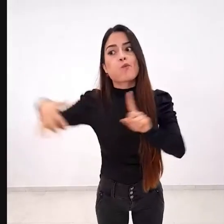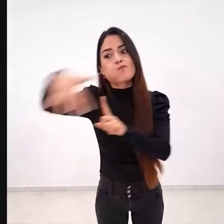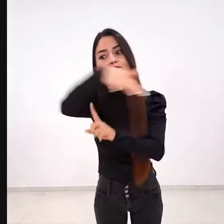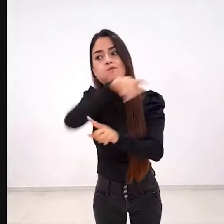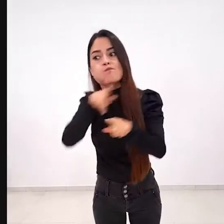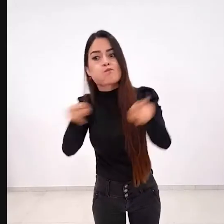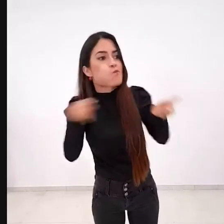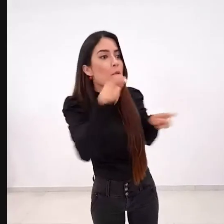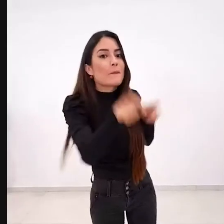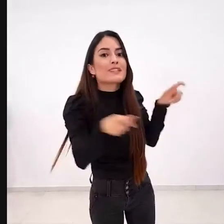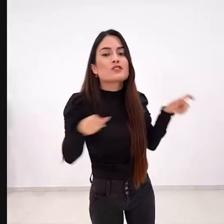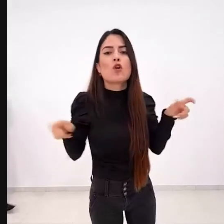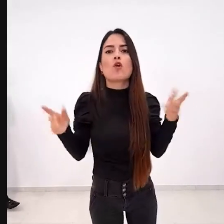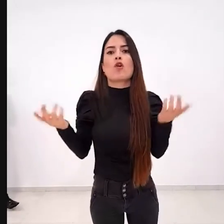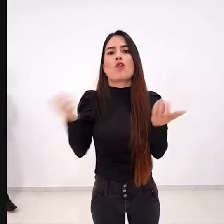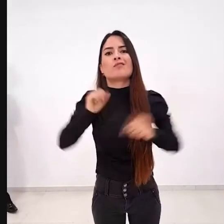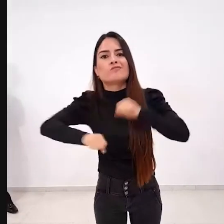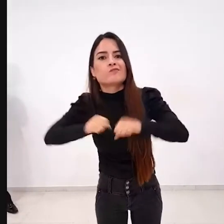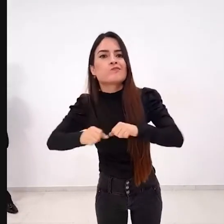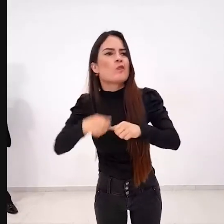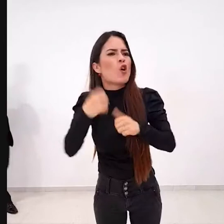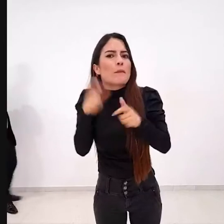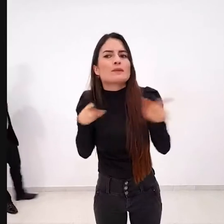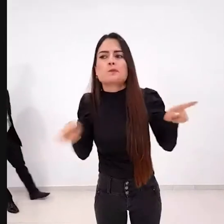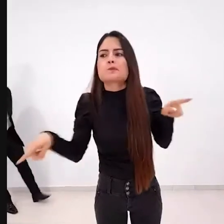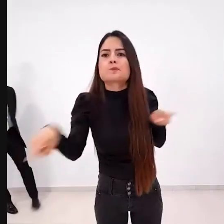es muy importante